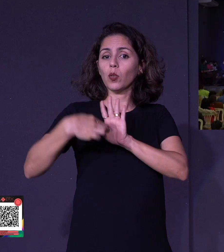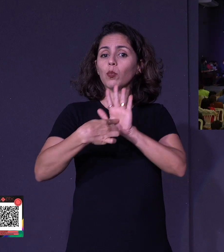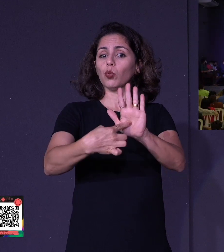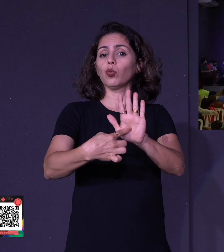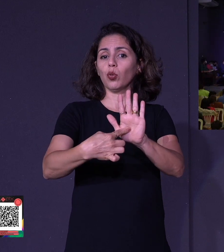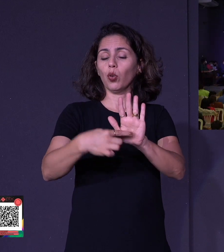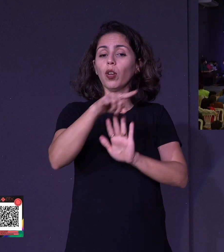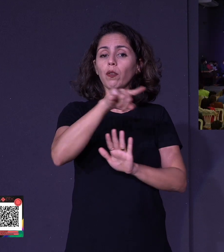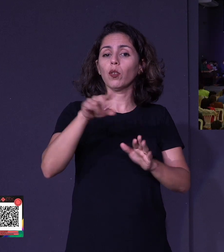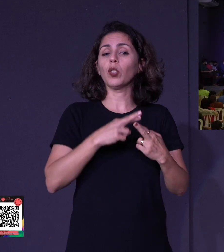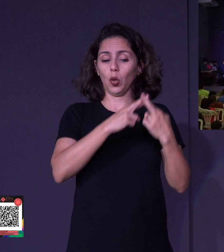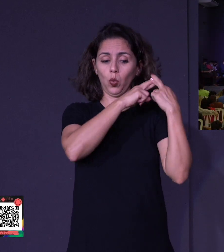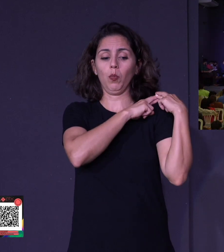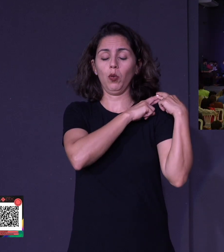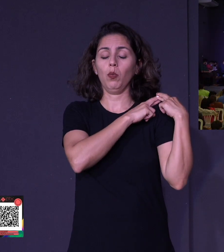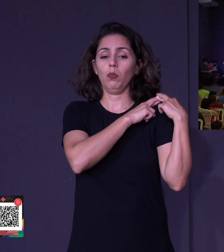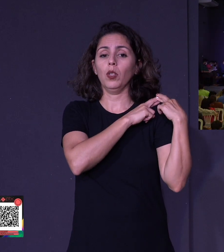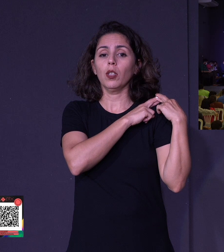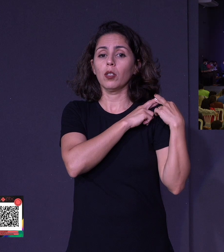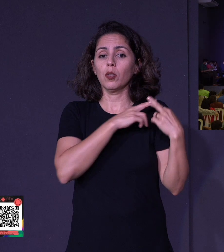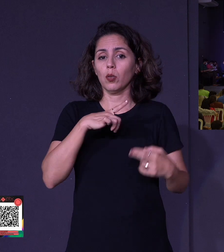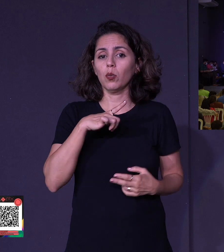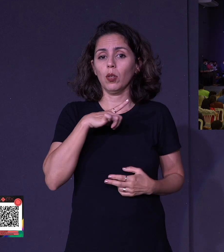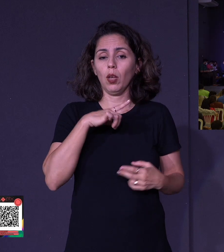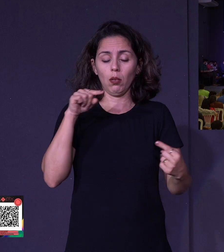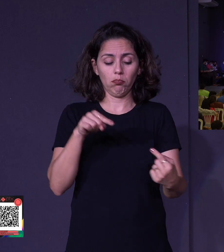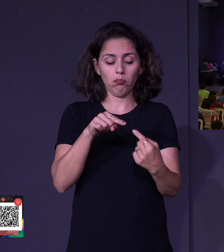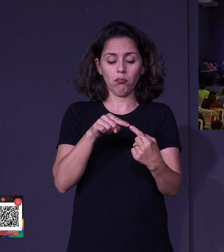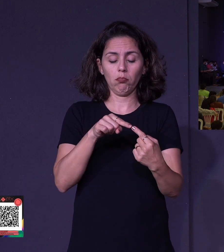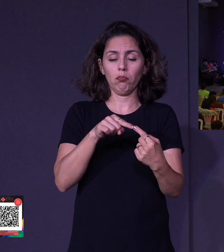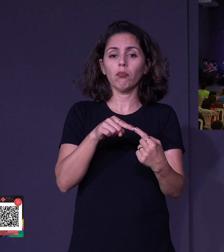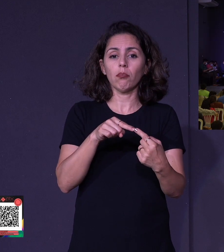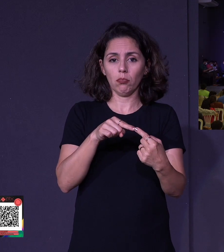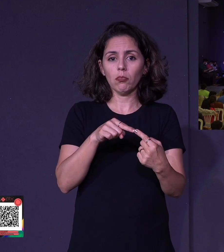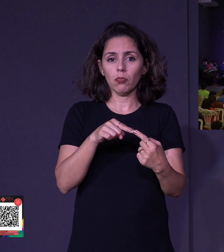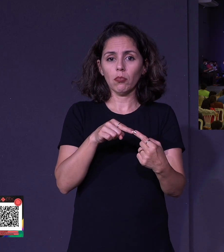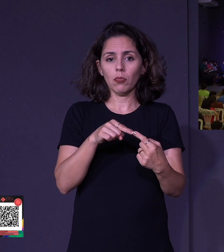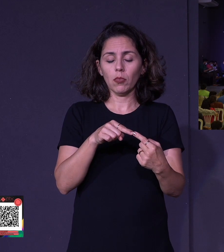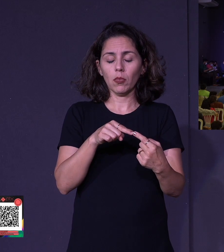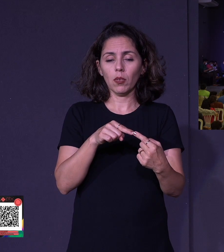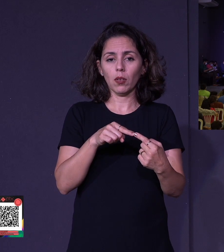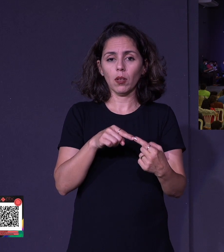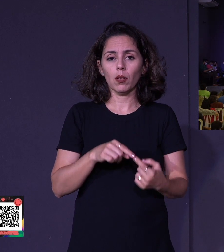qual estão indo, para dela tomar posse. Desse modo, como é que diz aí, irmãos?